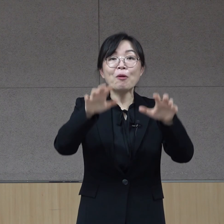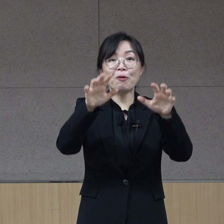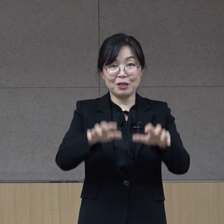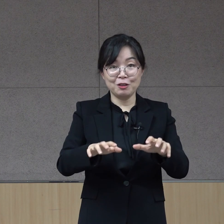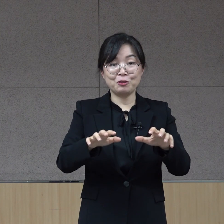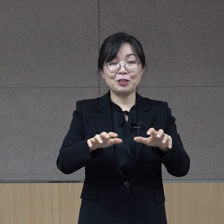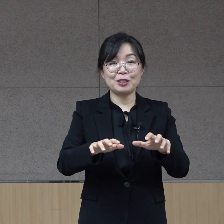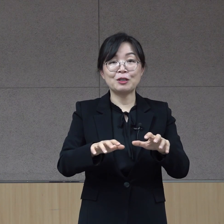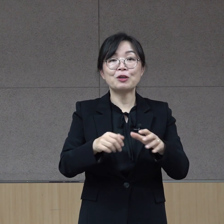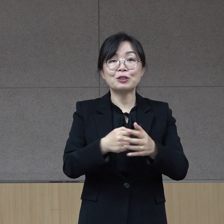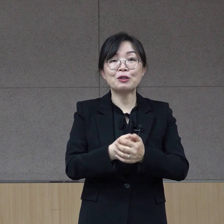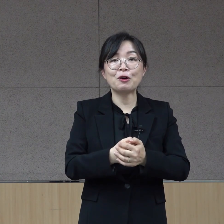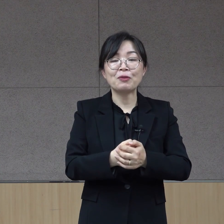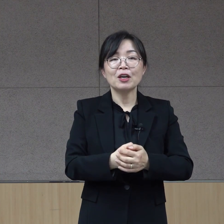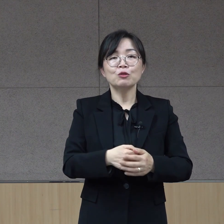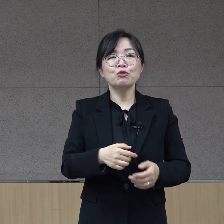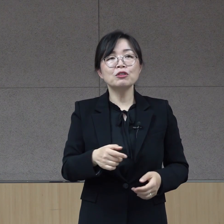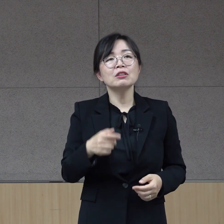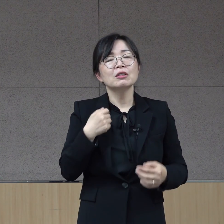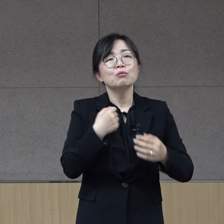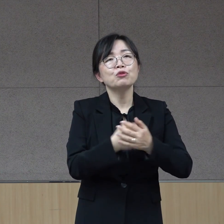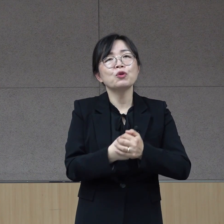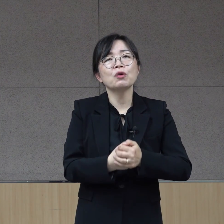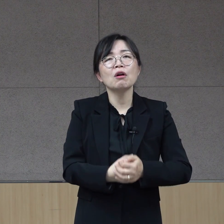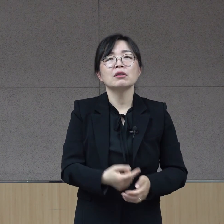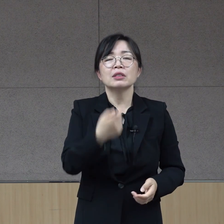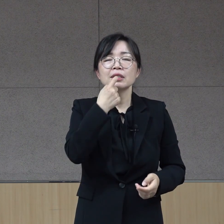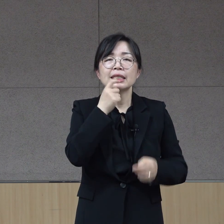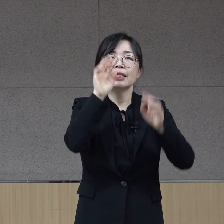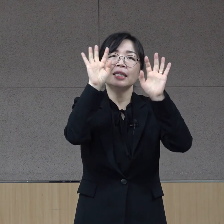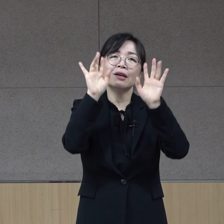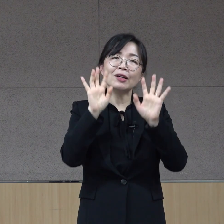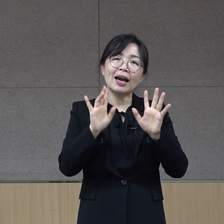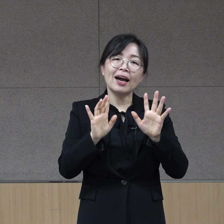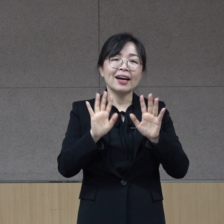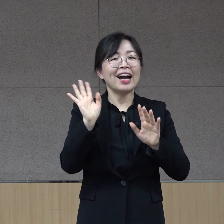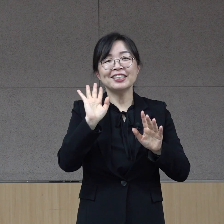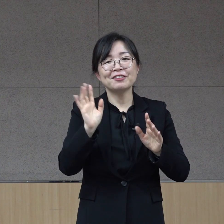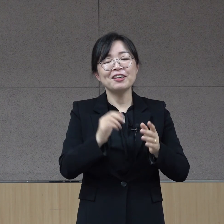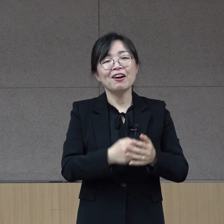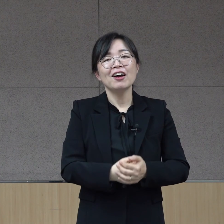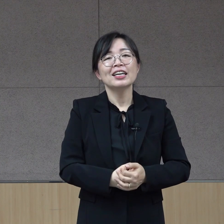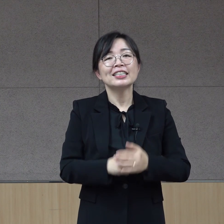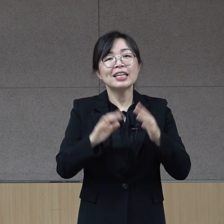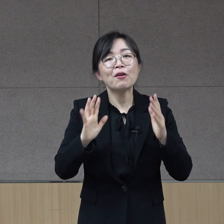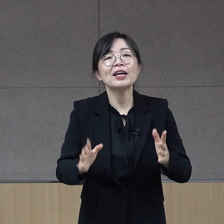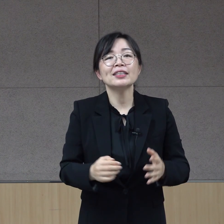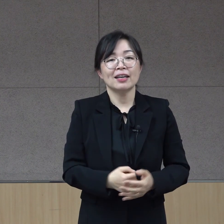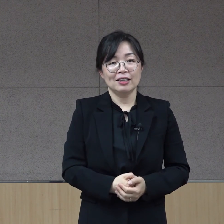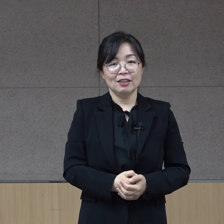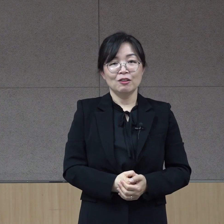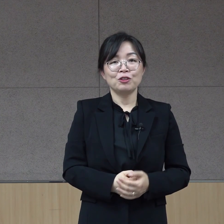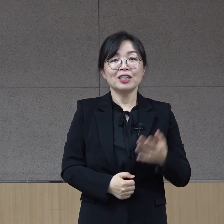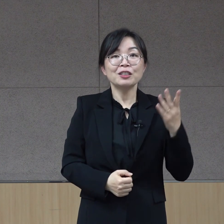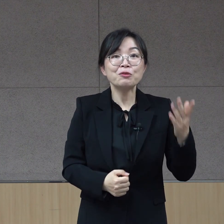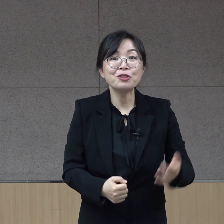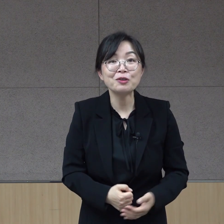퐁퐁 내릴 수도 있어요. 이런 것처럼 눈은 무조건 이거야가 아니고요. 그 상황에 따라서 우리가 첫눈이 올